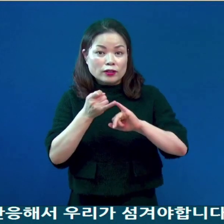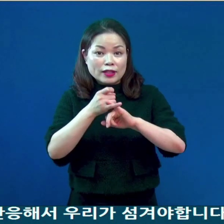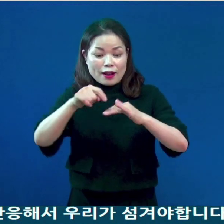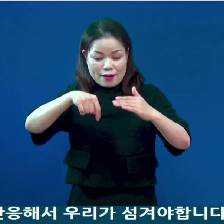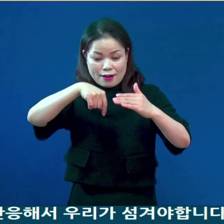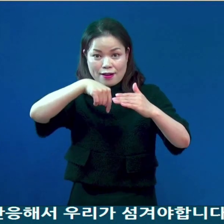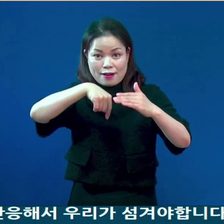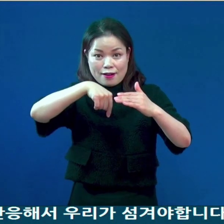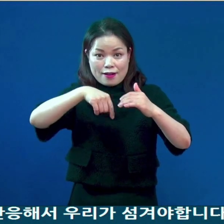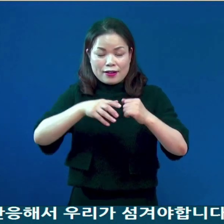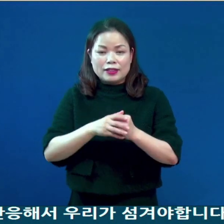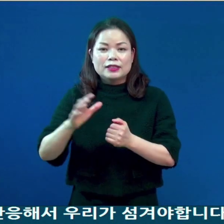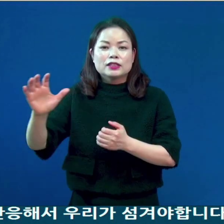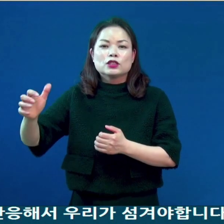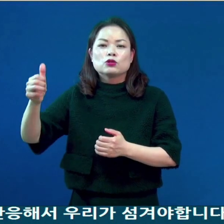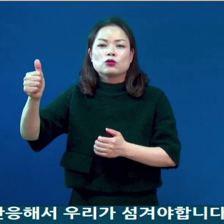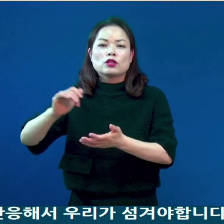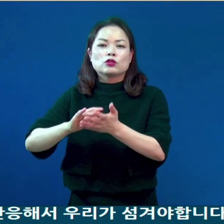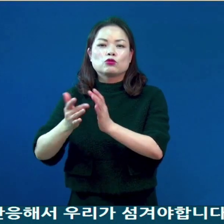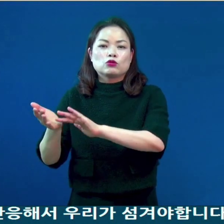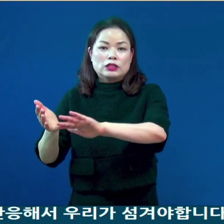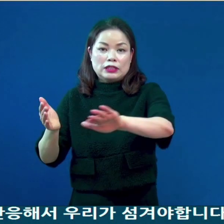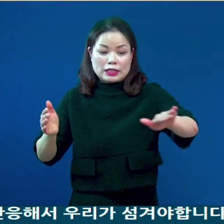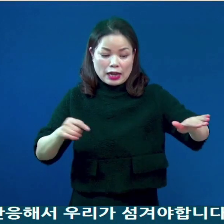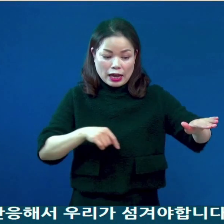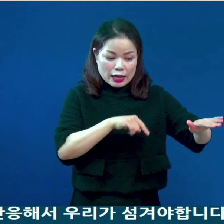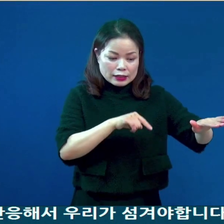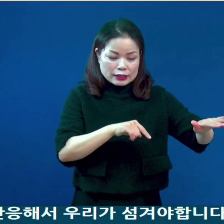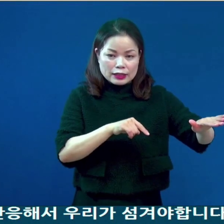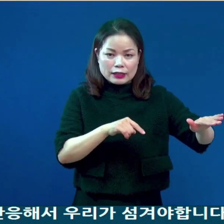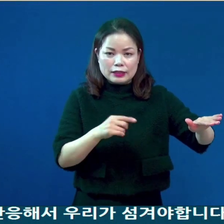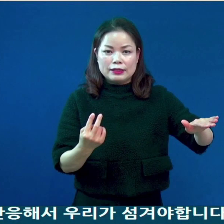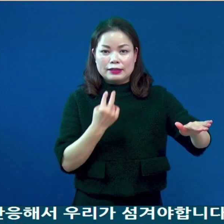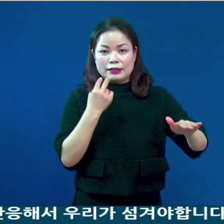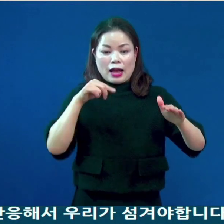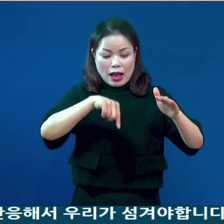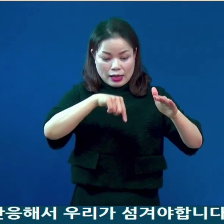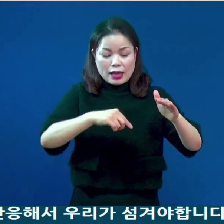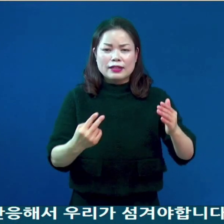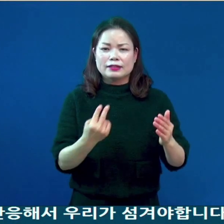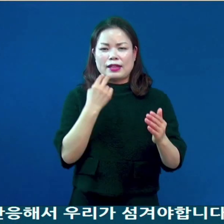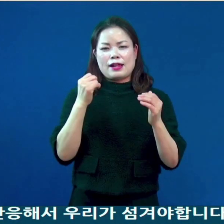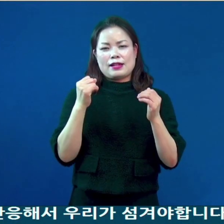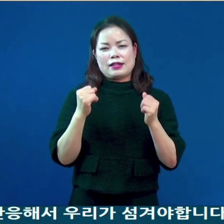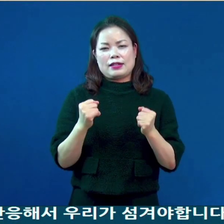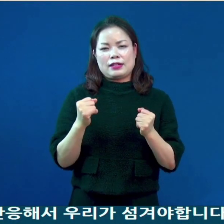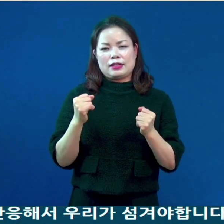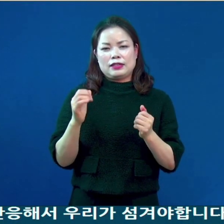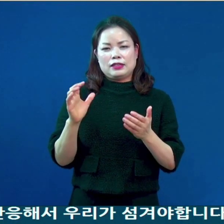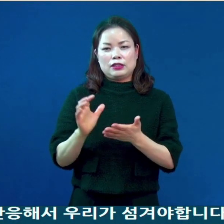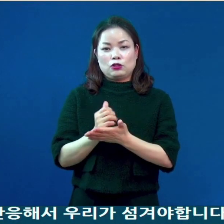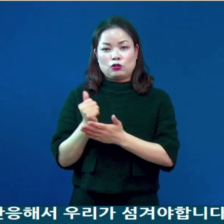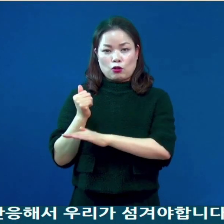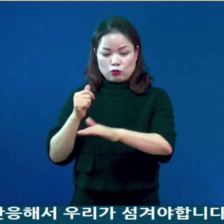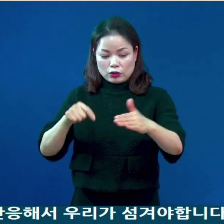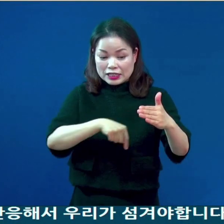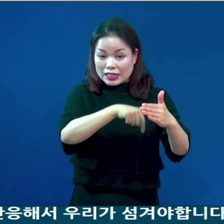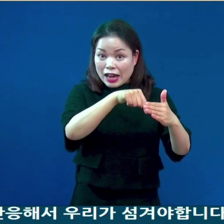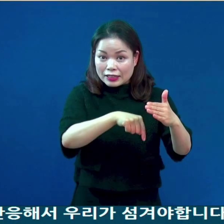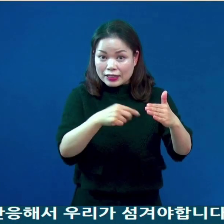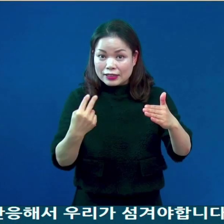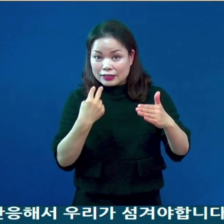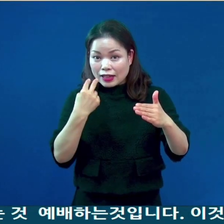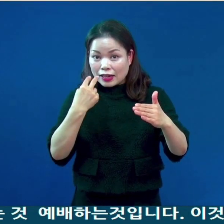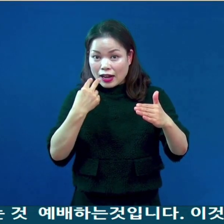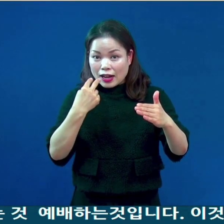안에서 그리스도 예수께서 우리 안에 살게 하는 방법, 그리스도가 우리 안에서 막 이렇게